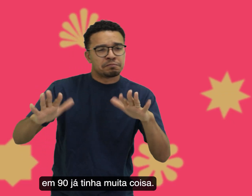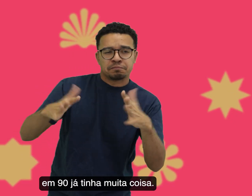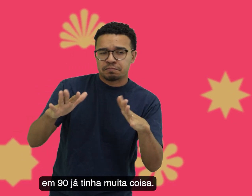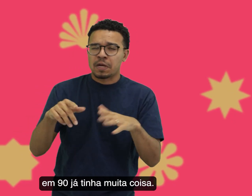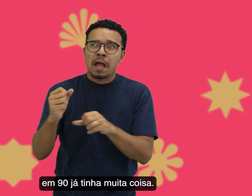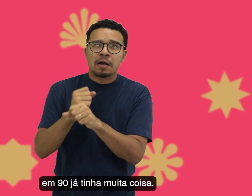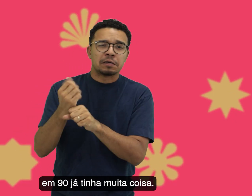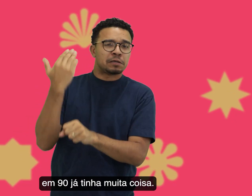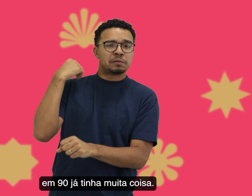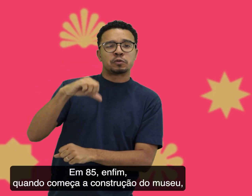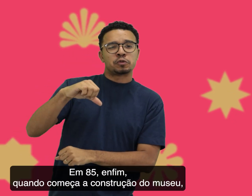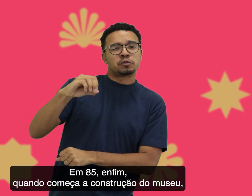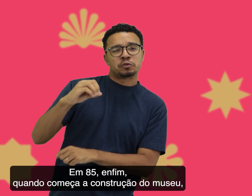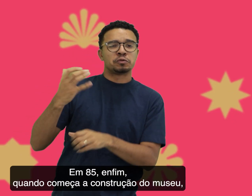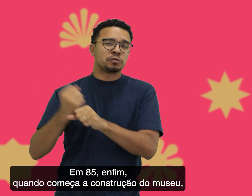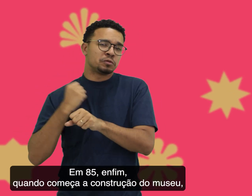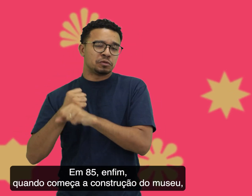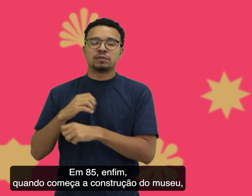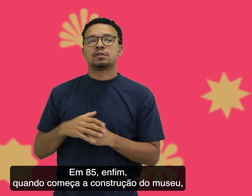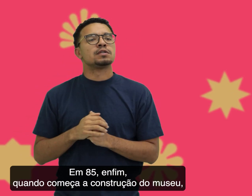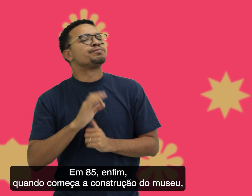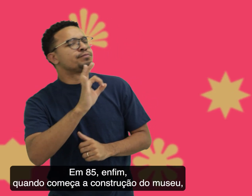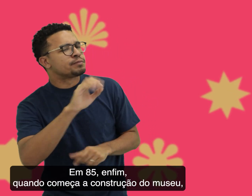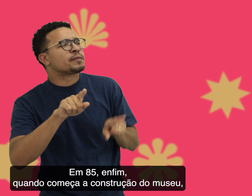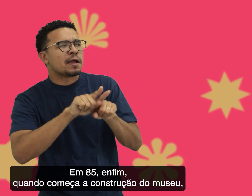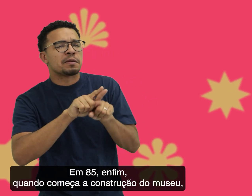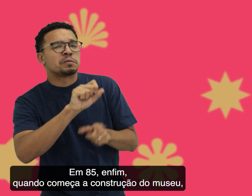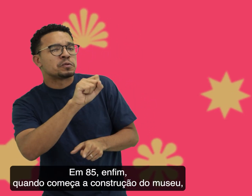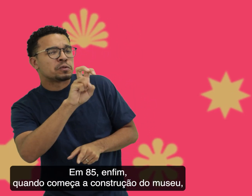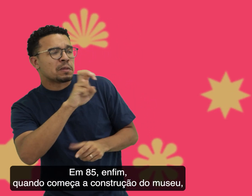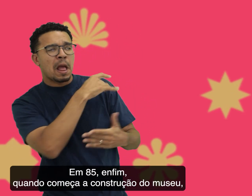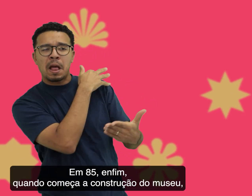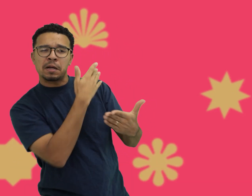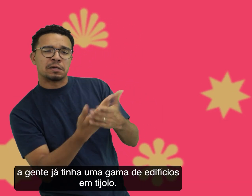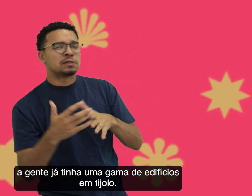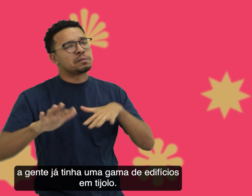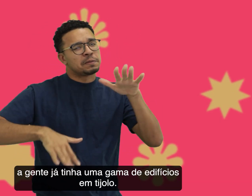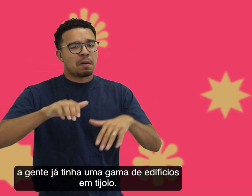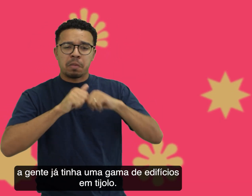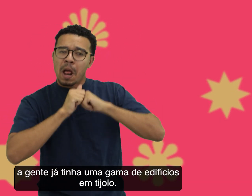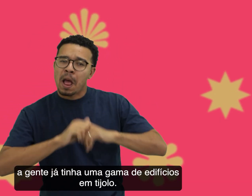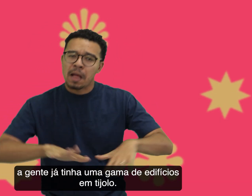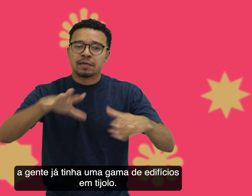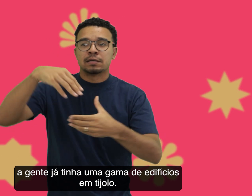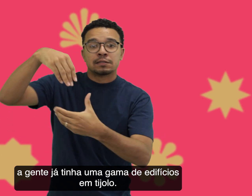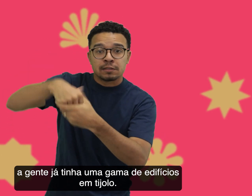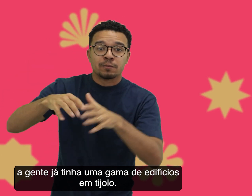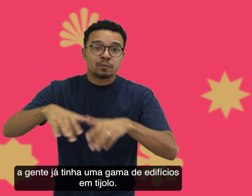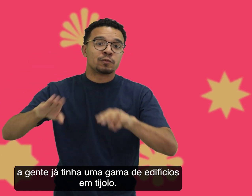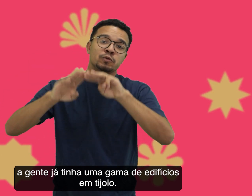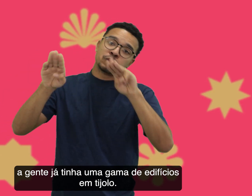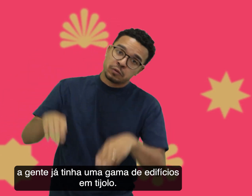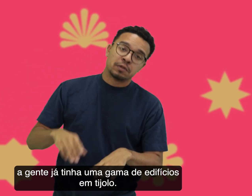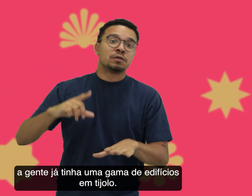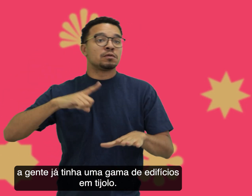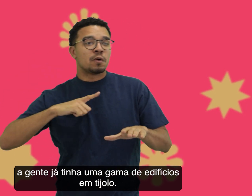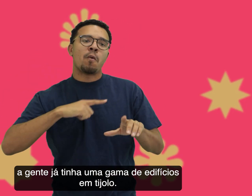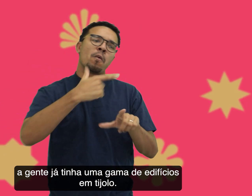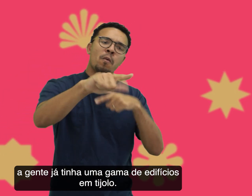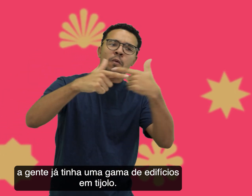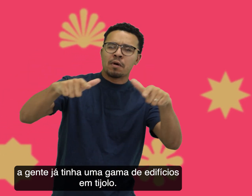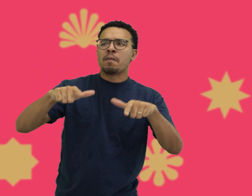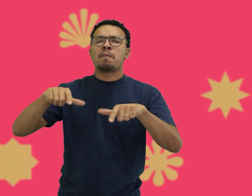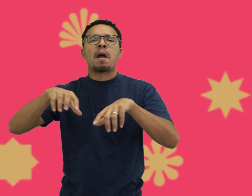em 90 já tinha muita coisa, né? Em 85, enfim, quando começa a construção do museu, a gente já tinha uma gama